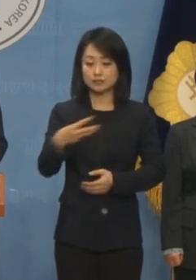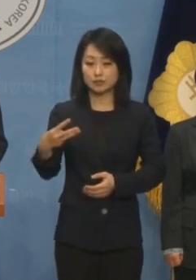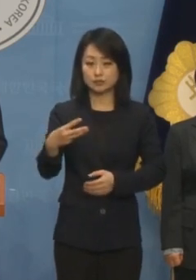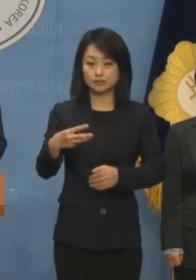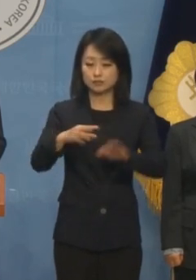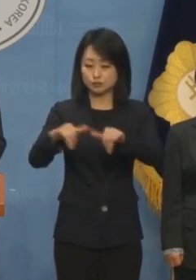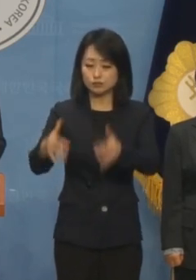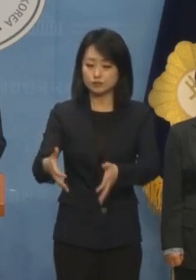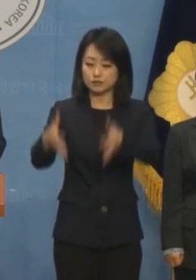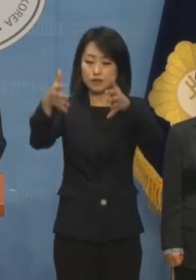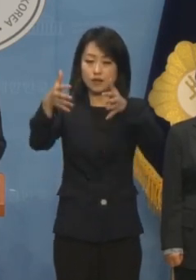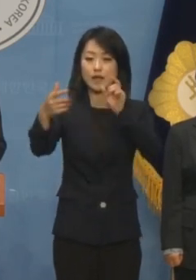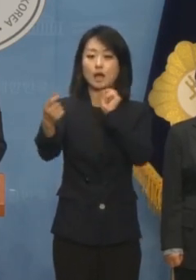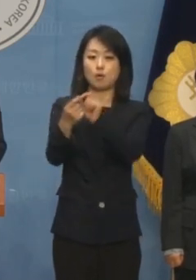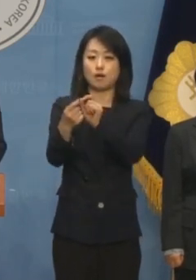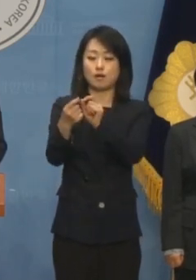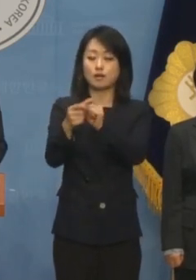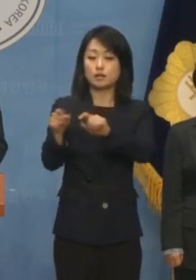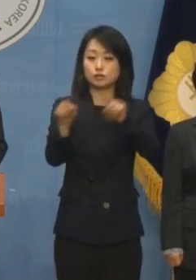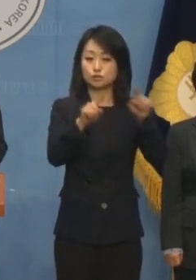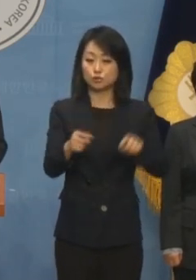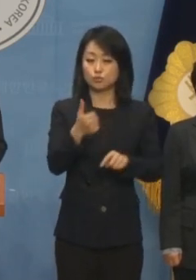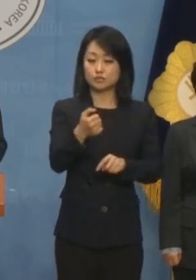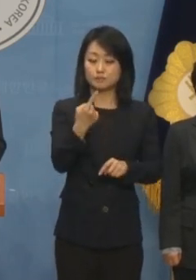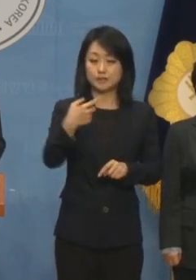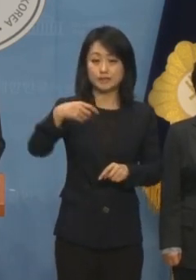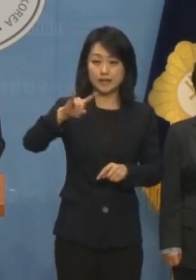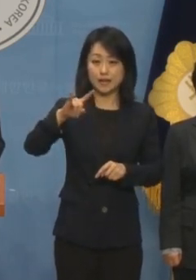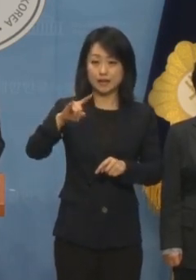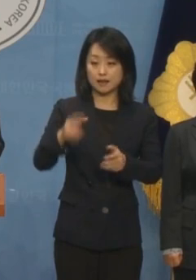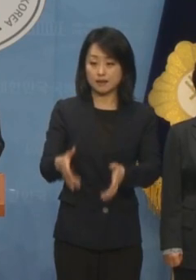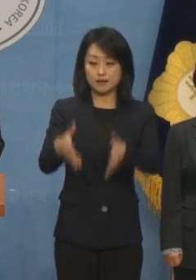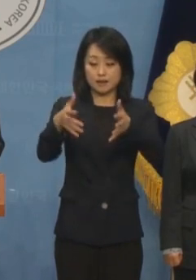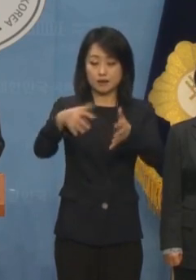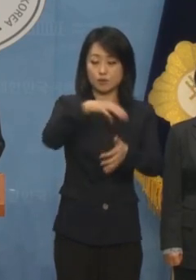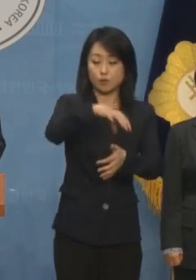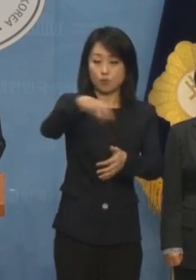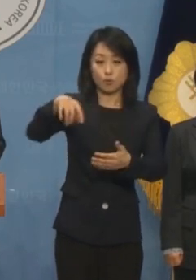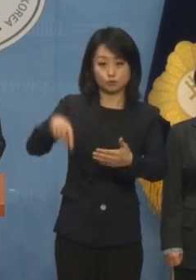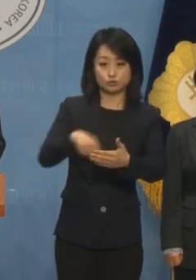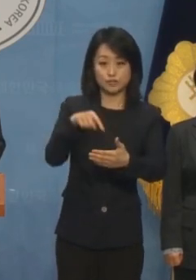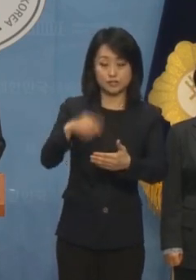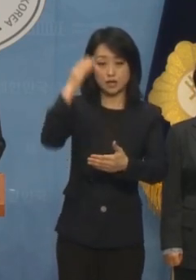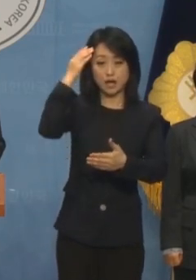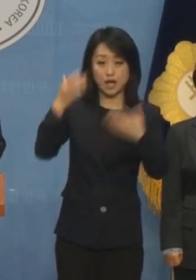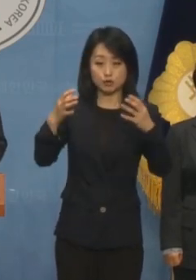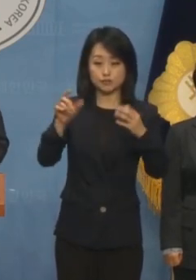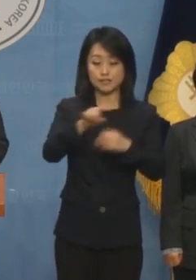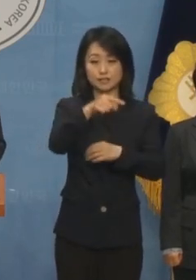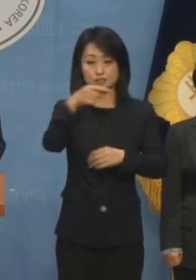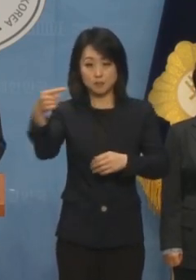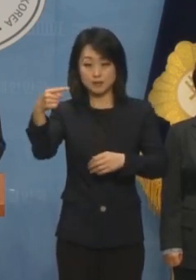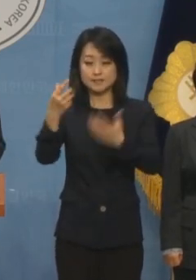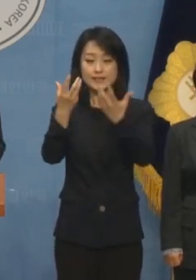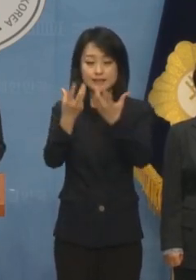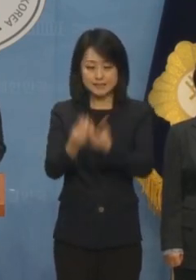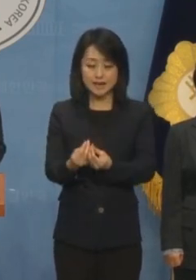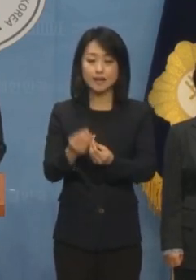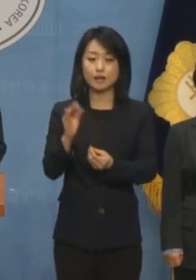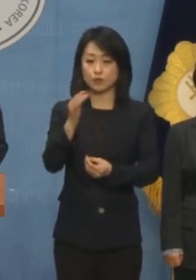앞두고 있습니다. 전국 51개 대규모 공동주택단지 중 대한민국 첫 번째 사례가 될